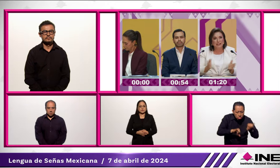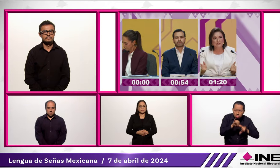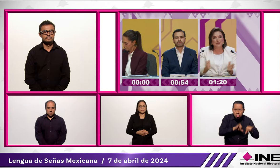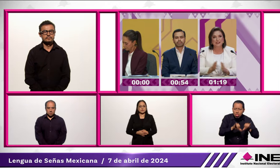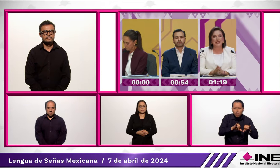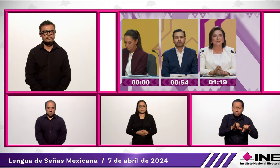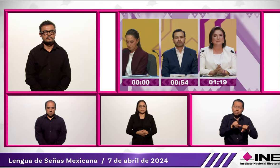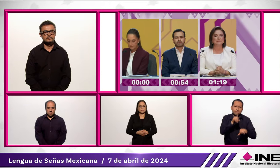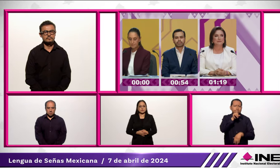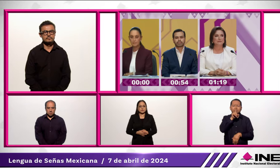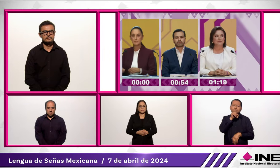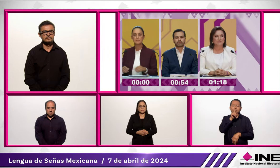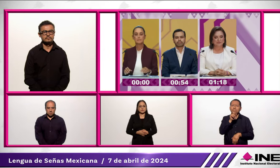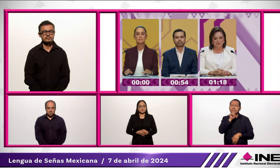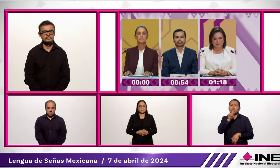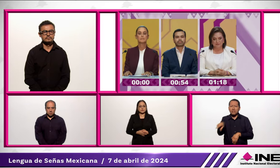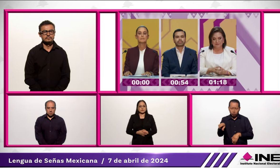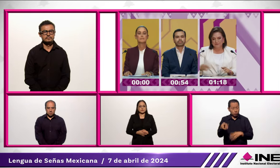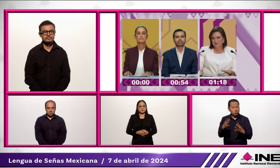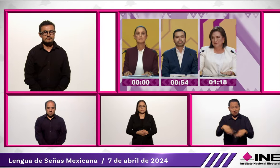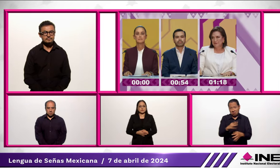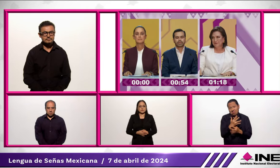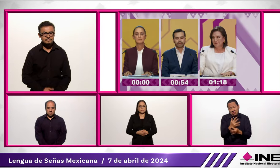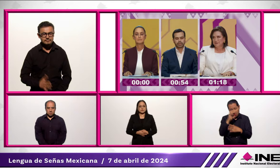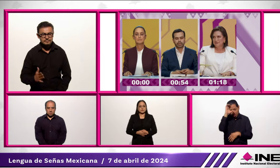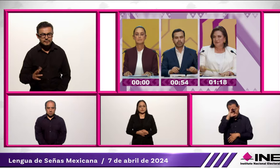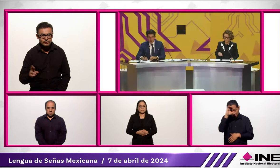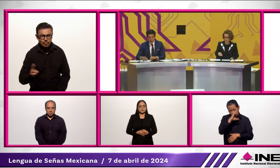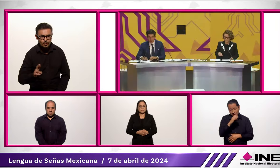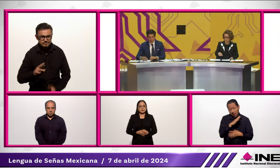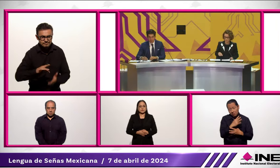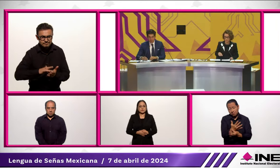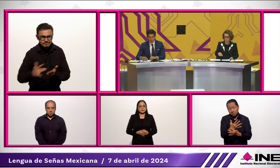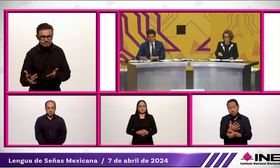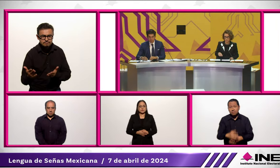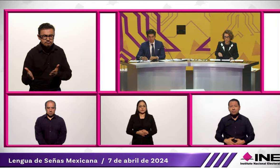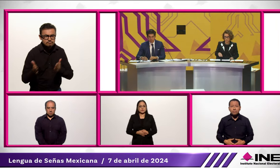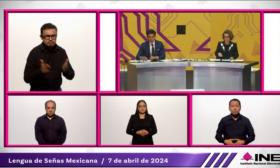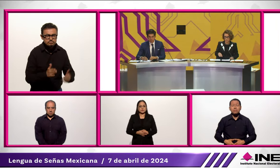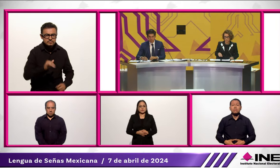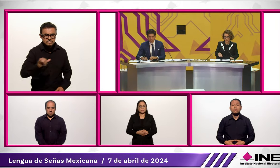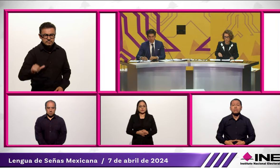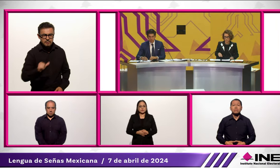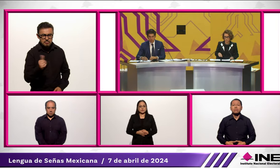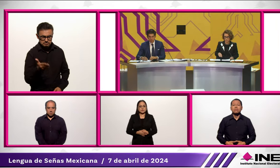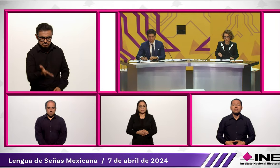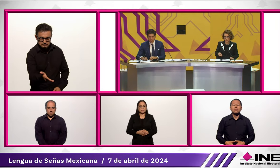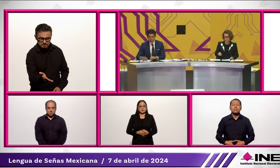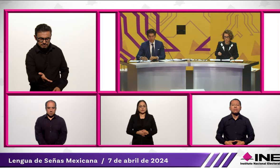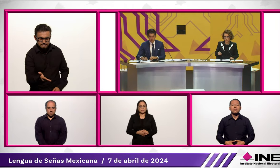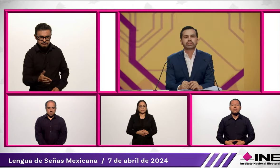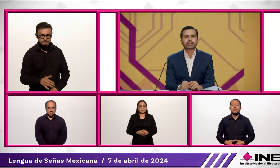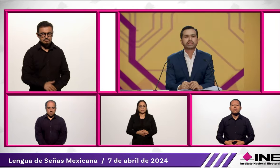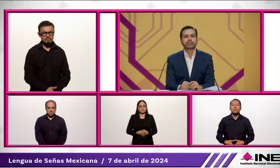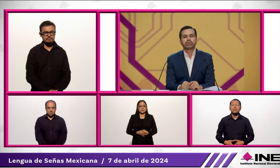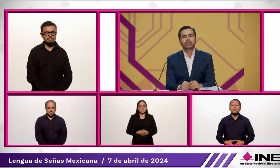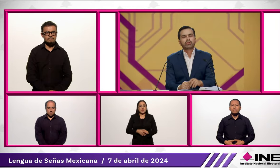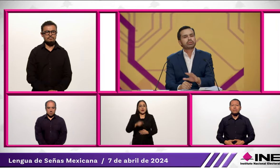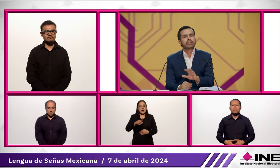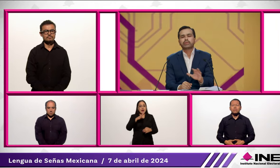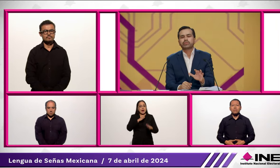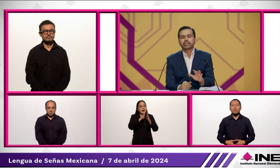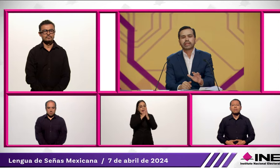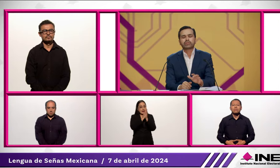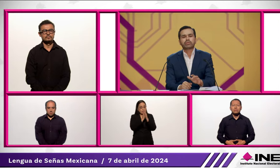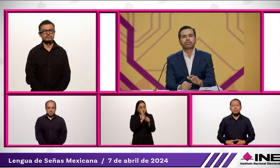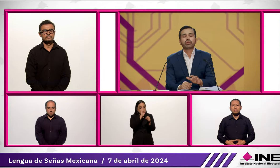fue algo que los científicos dijeron. Gracias, candidata Xóchitl Gálvez. Candidato Máynez. para responder el tema del modelo educativo y los libros de texto. Sí.